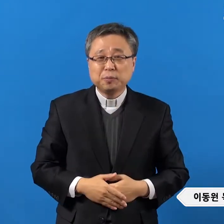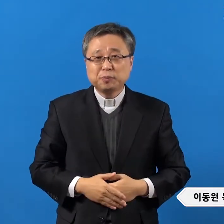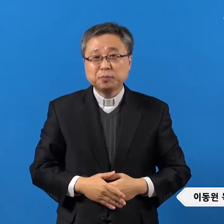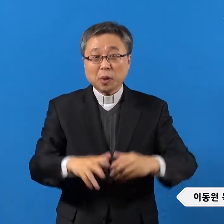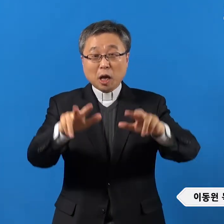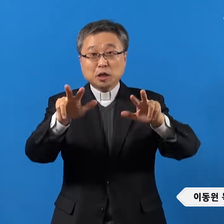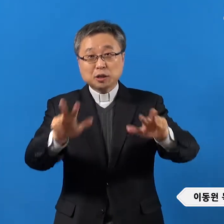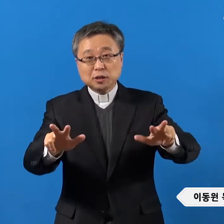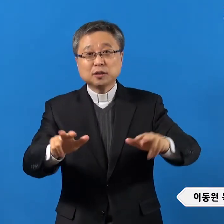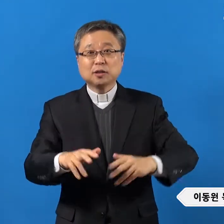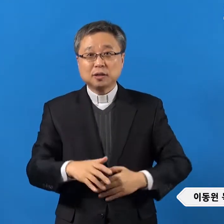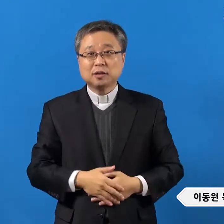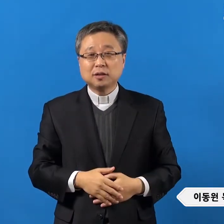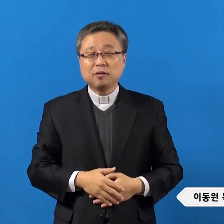지금